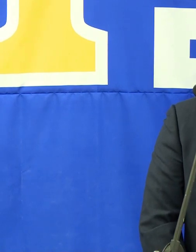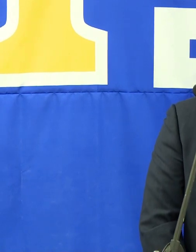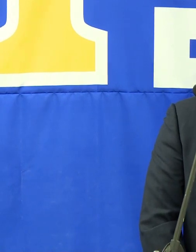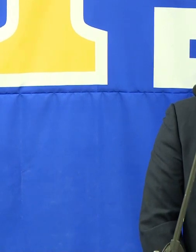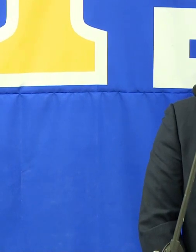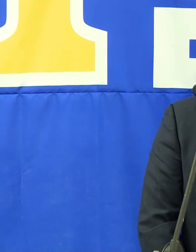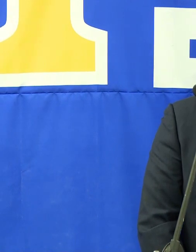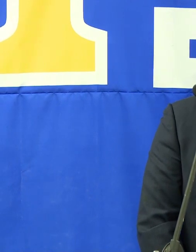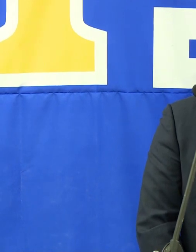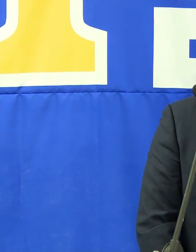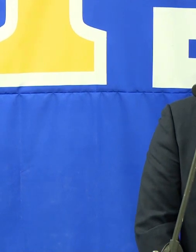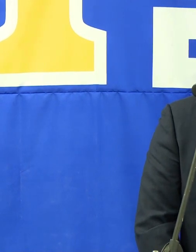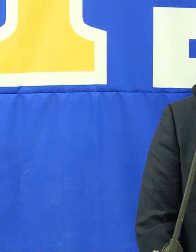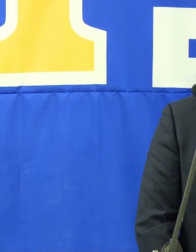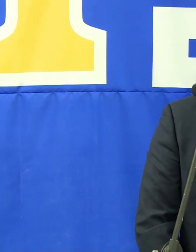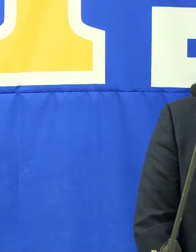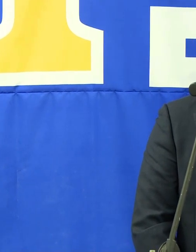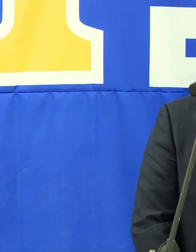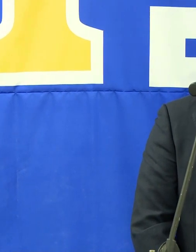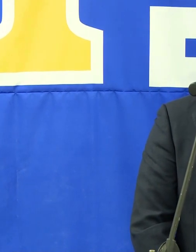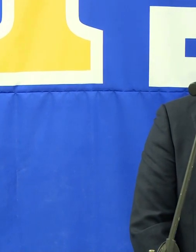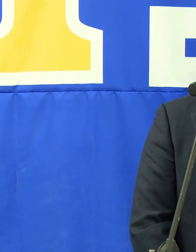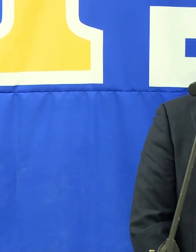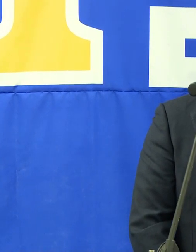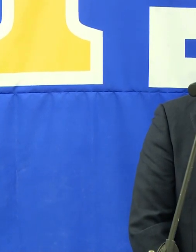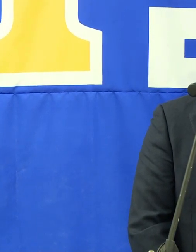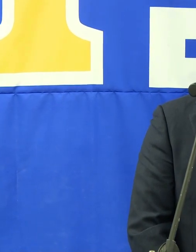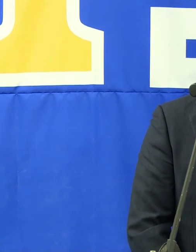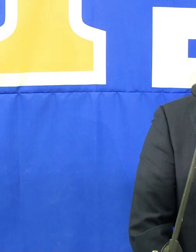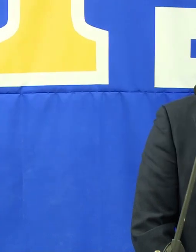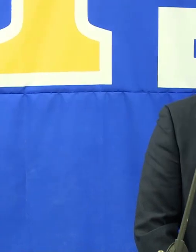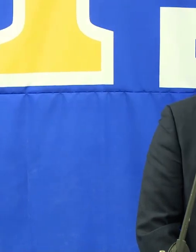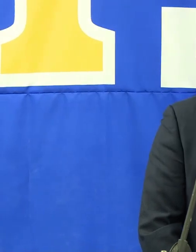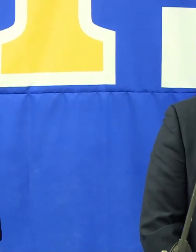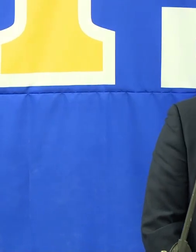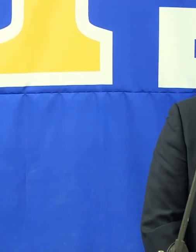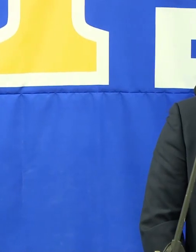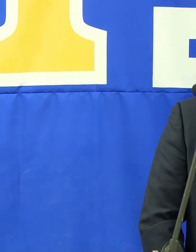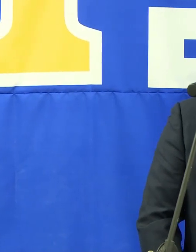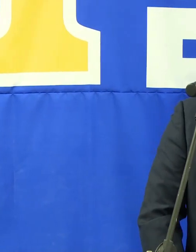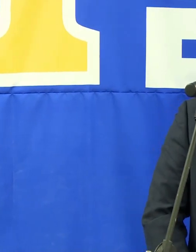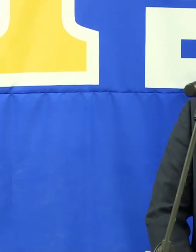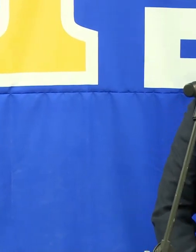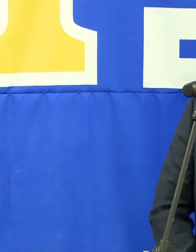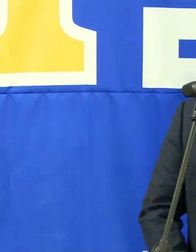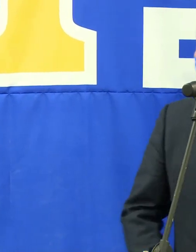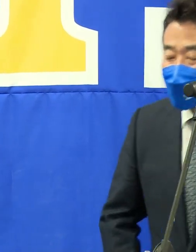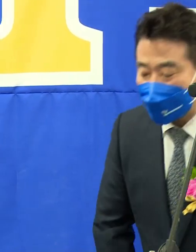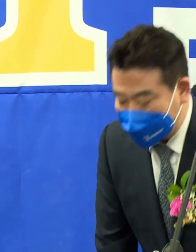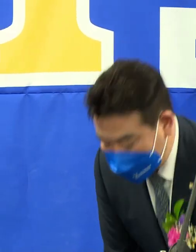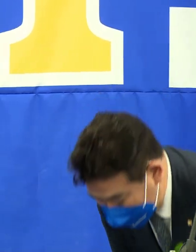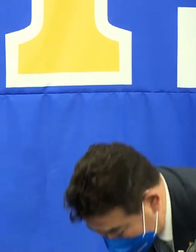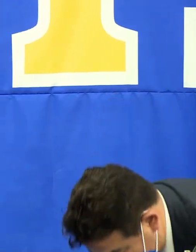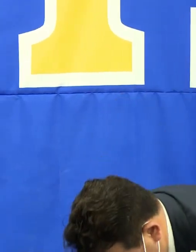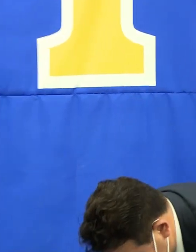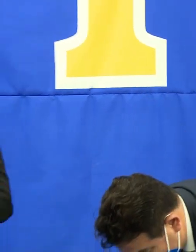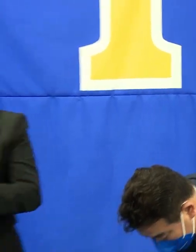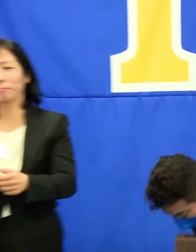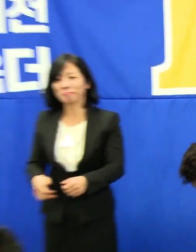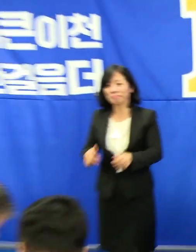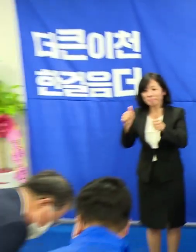이번에도 한 번 더 엄태준 후보를 시장으로 만들어 주십시오 하고 제가 크게 인사 올리겠습니다.